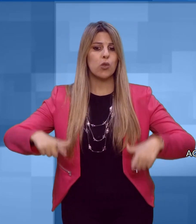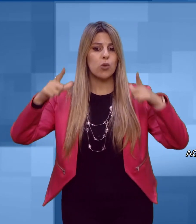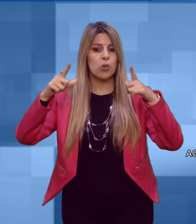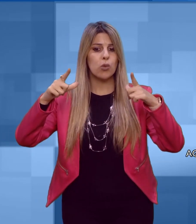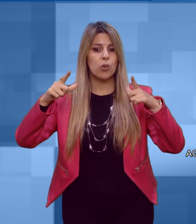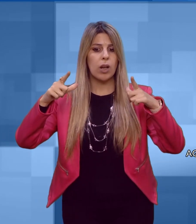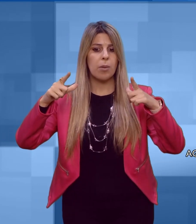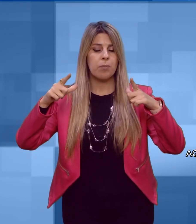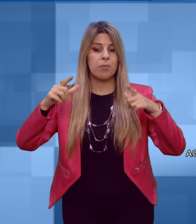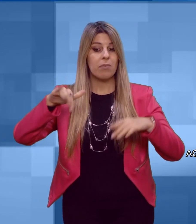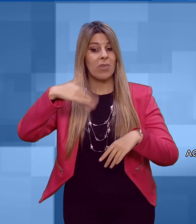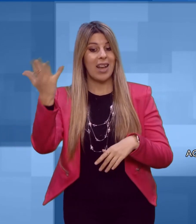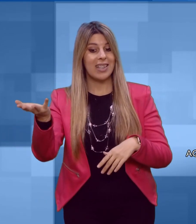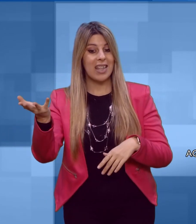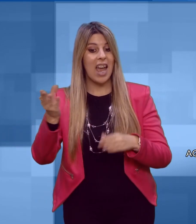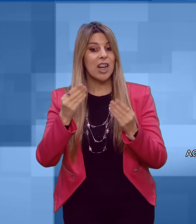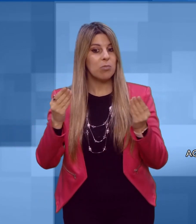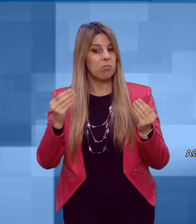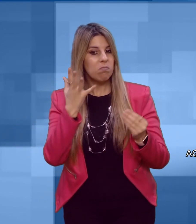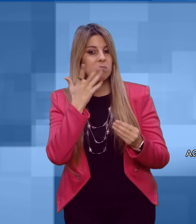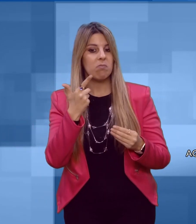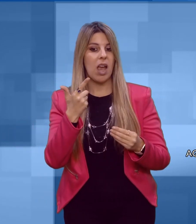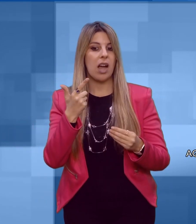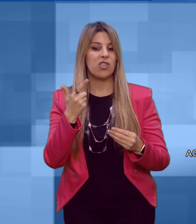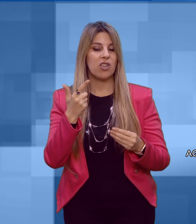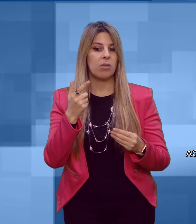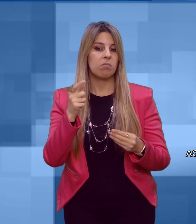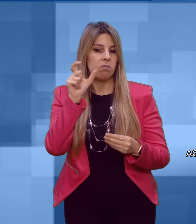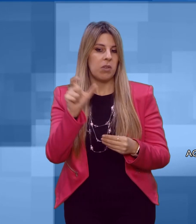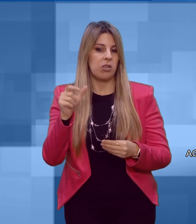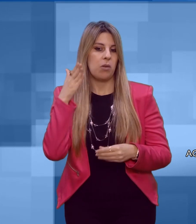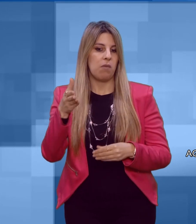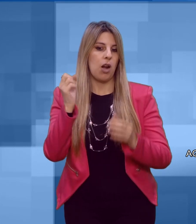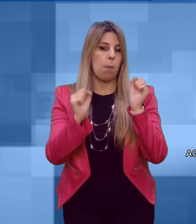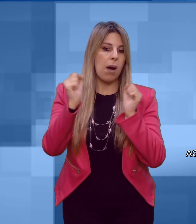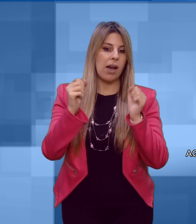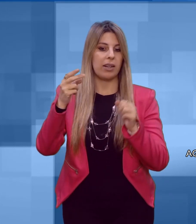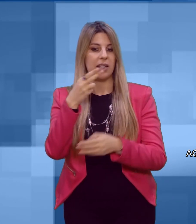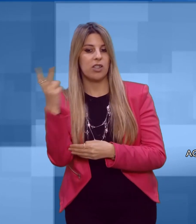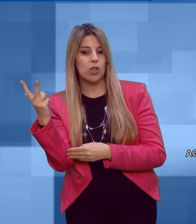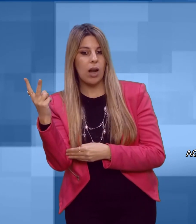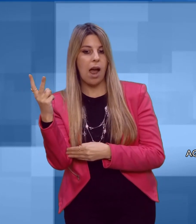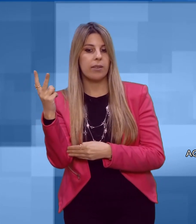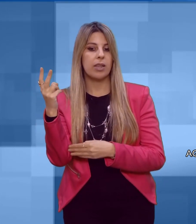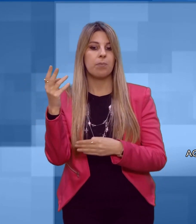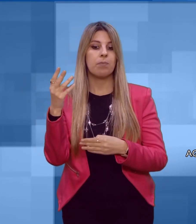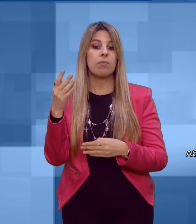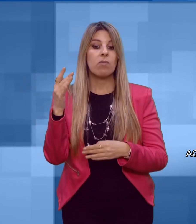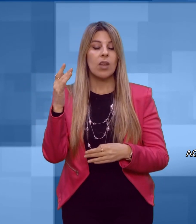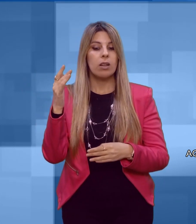strutture amovibili esterne, molto apprezzate dagli avventori di bar e ristoranti, nei mesi primaverili e estivi,